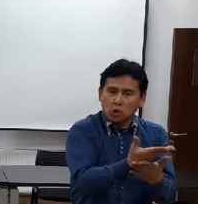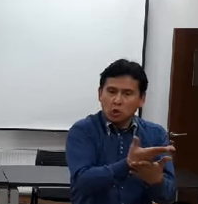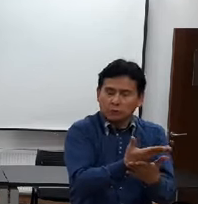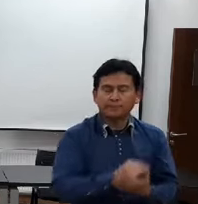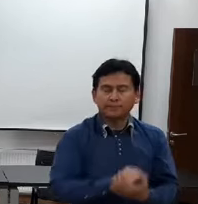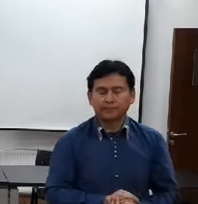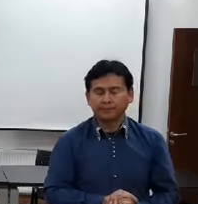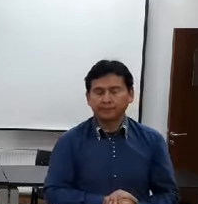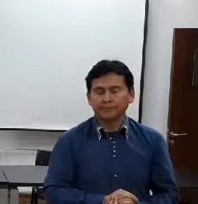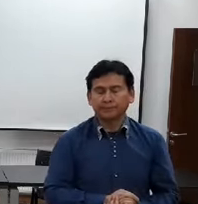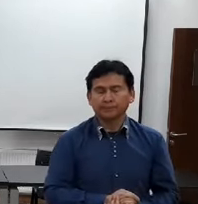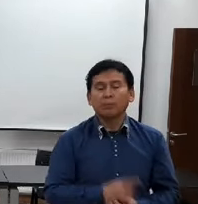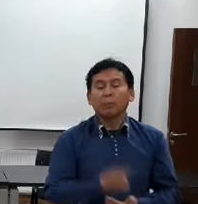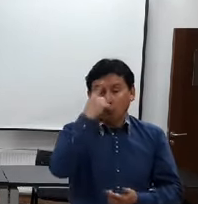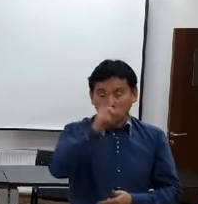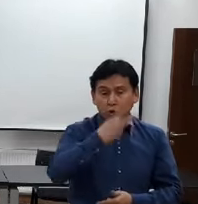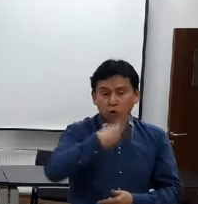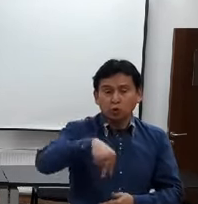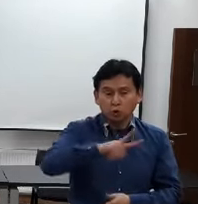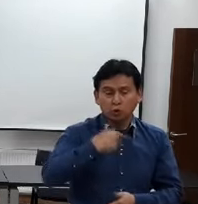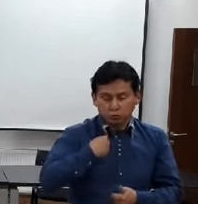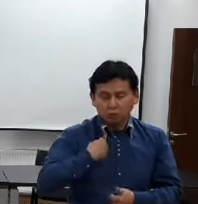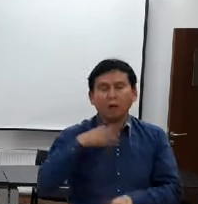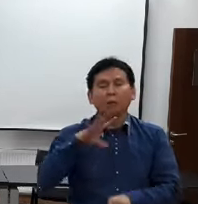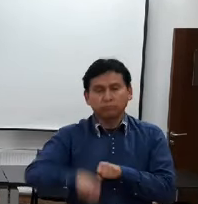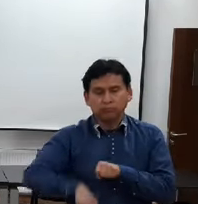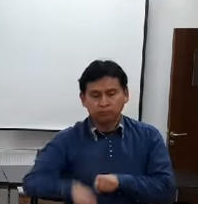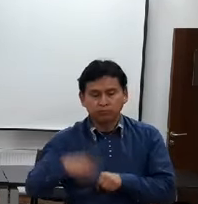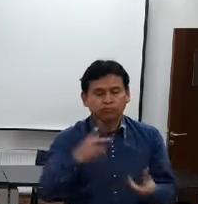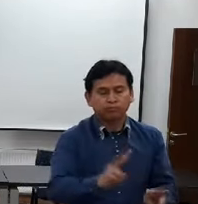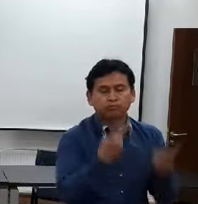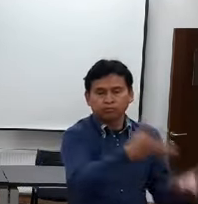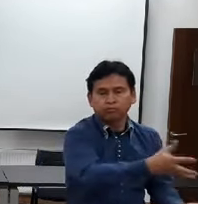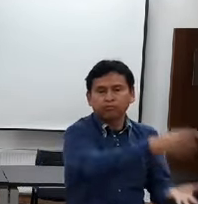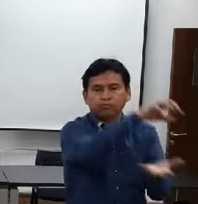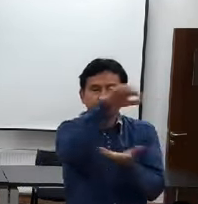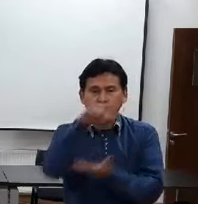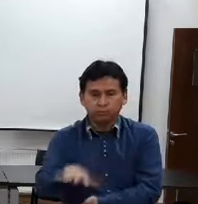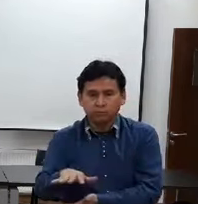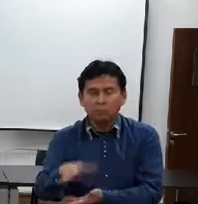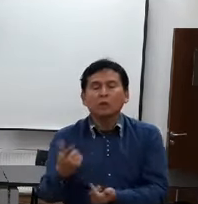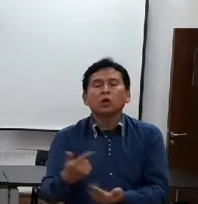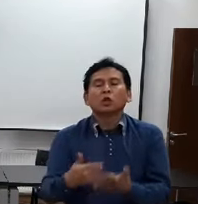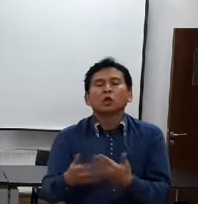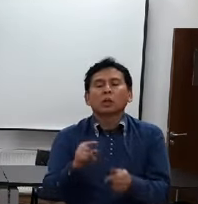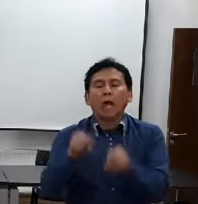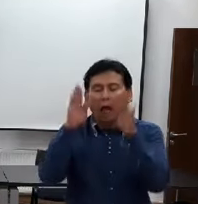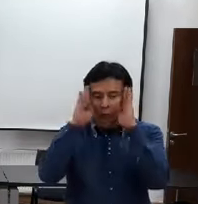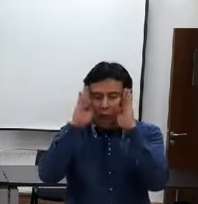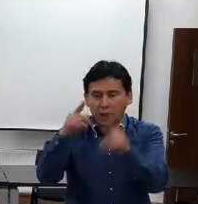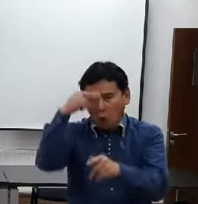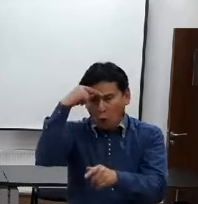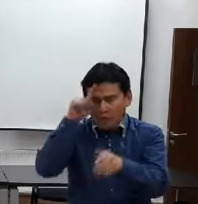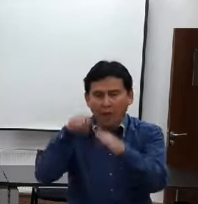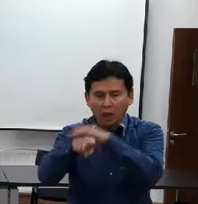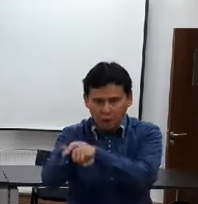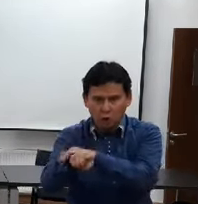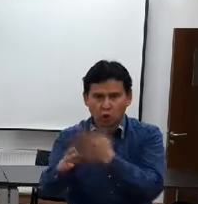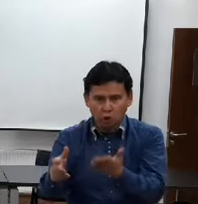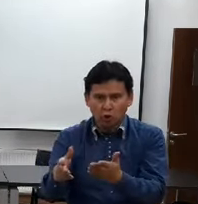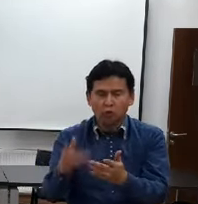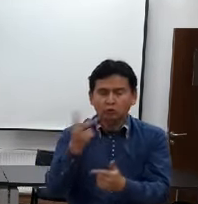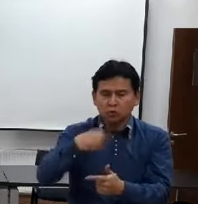ya es por eso que nosotros procedemos al rescate de nuestra paciente donde será atendida nuestro hospital regional Coyhaique